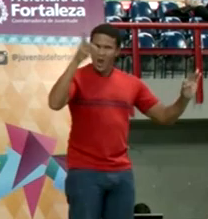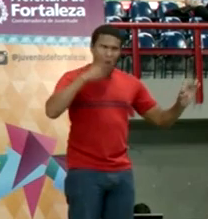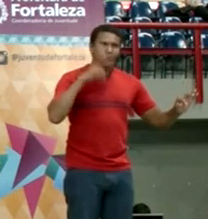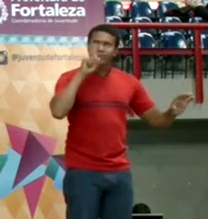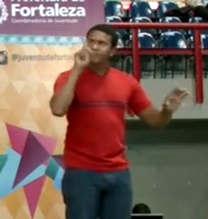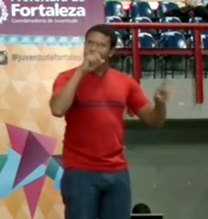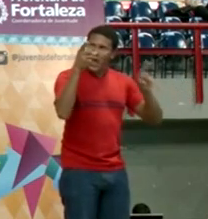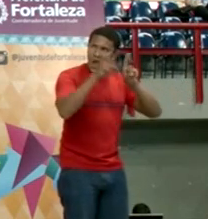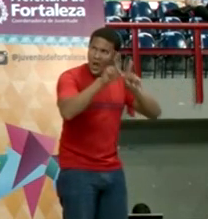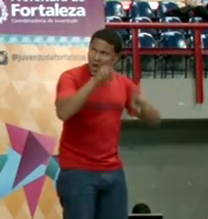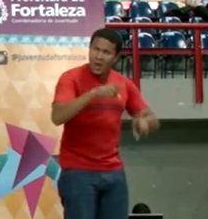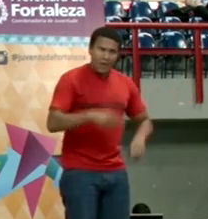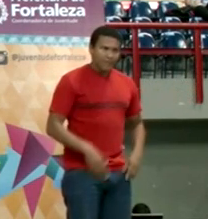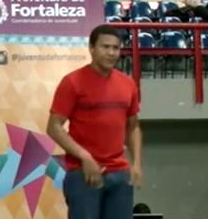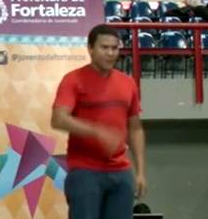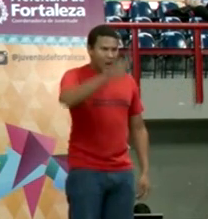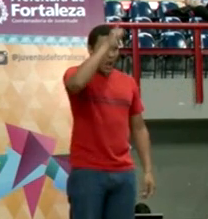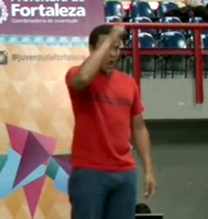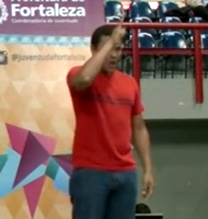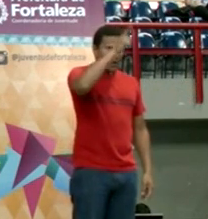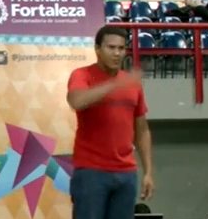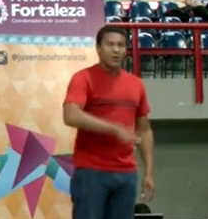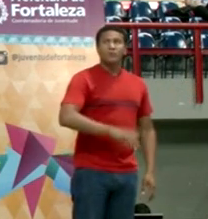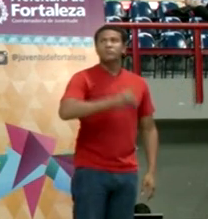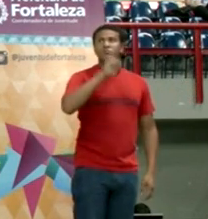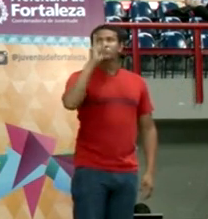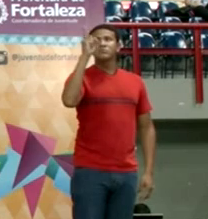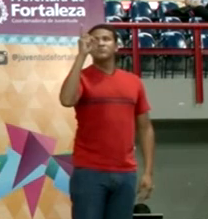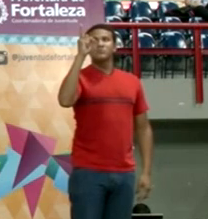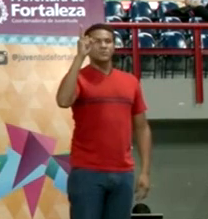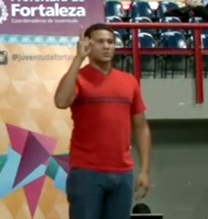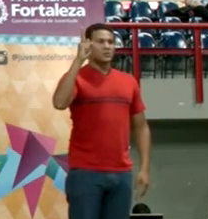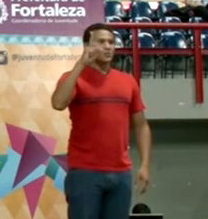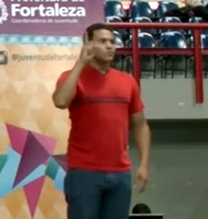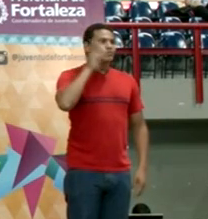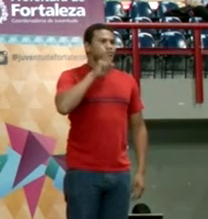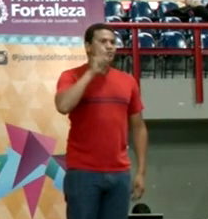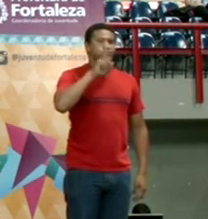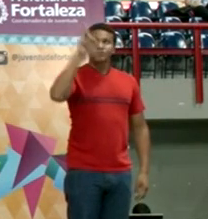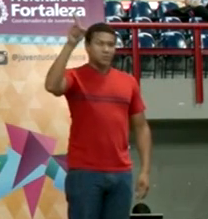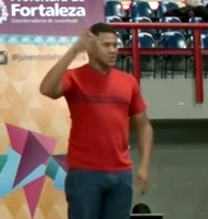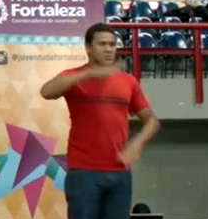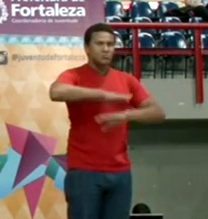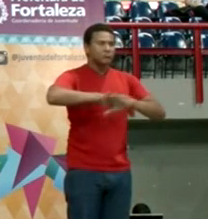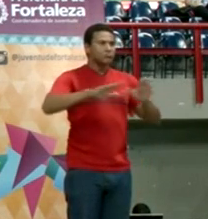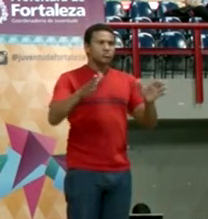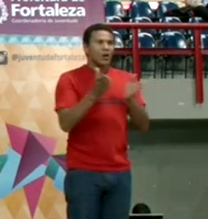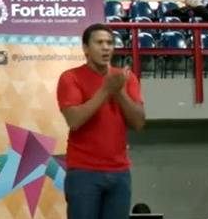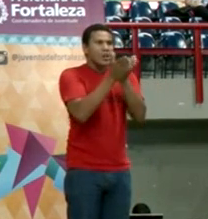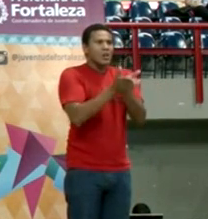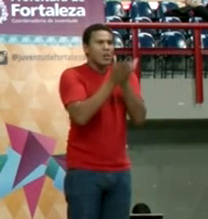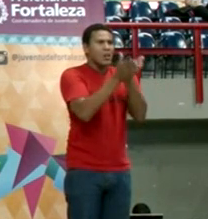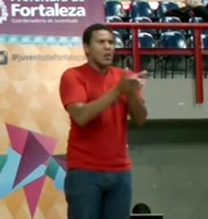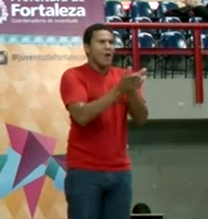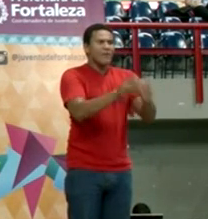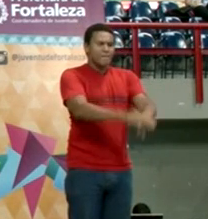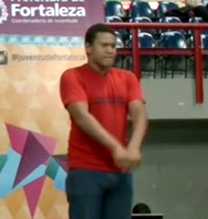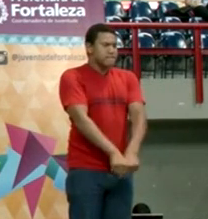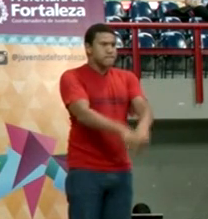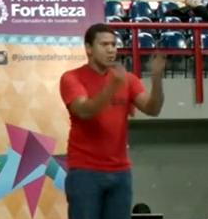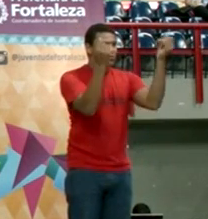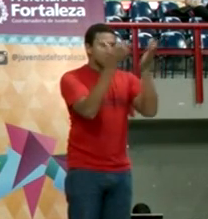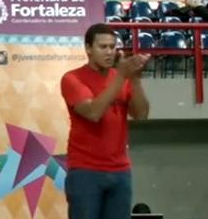auxiliadas pelos Estados Unidos, a Alemanha deu a ordem: afundem os navios americanos. A Alemanha criou uma tecnologia